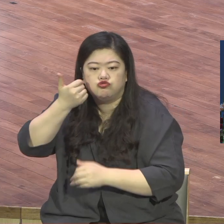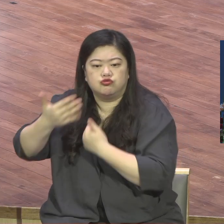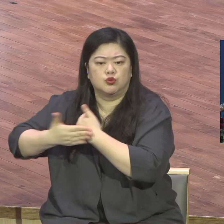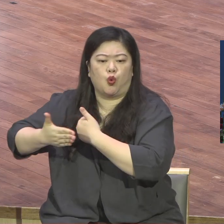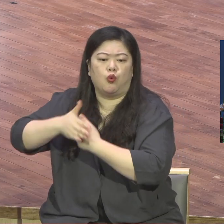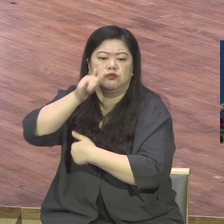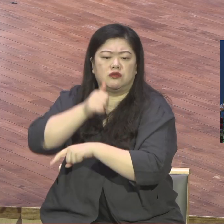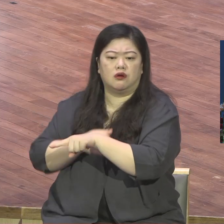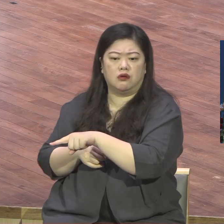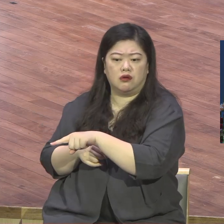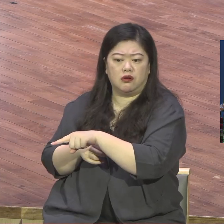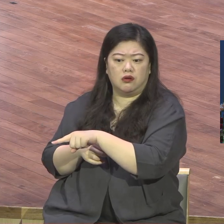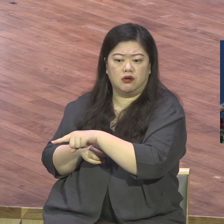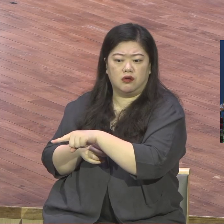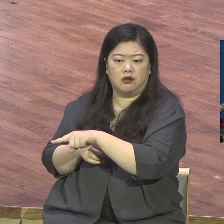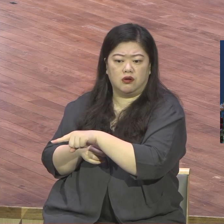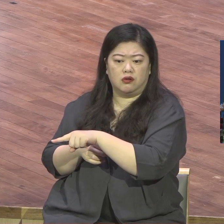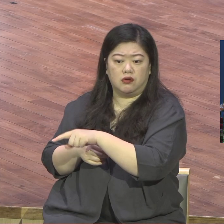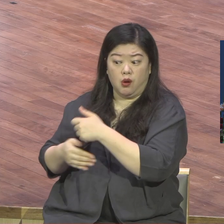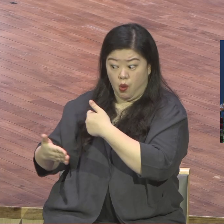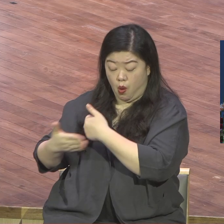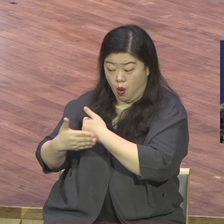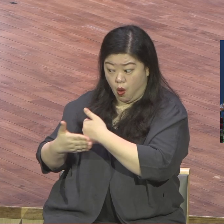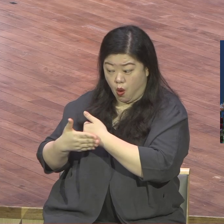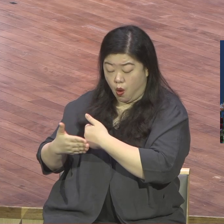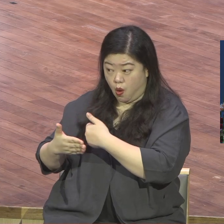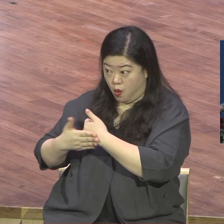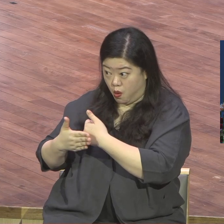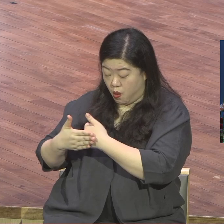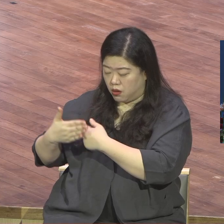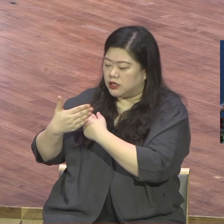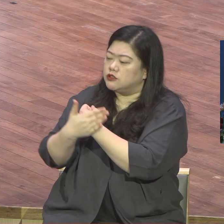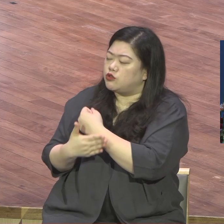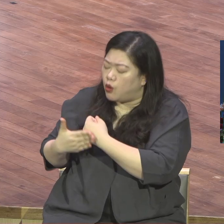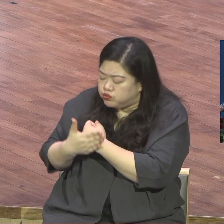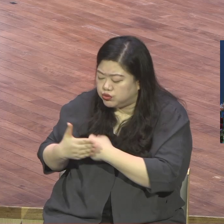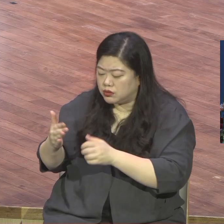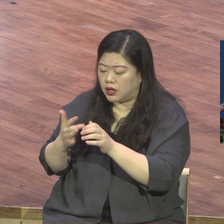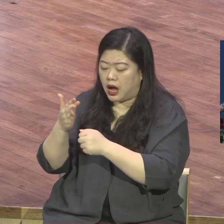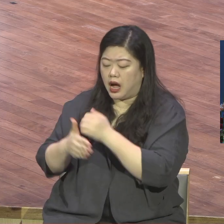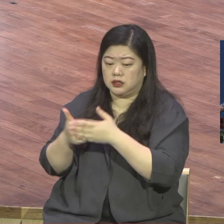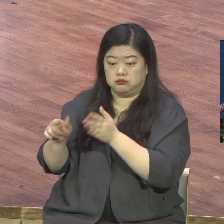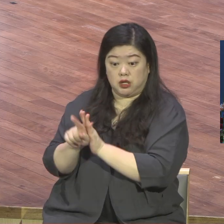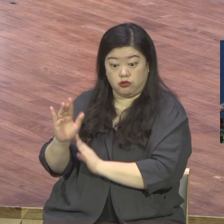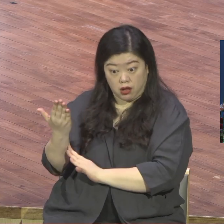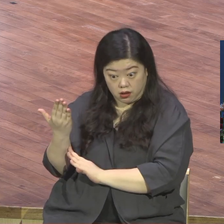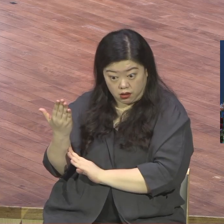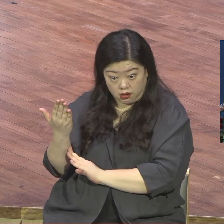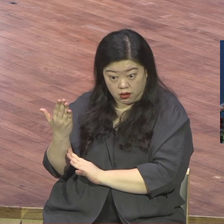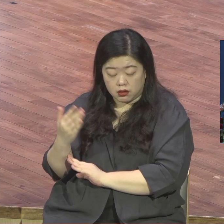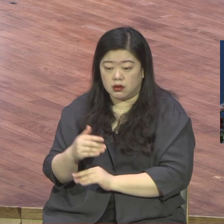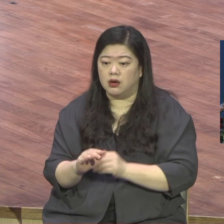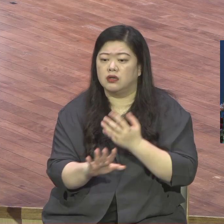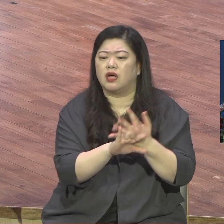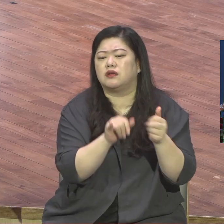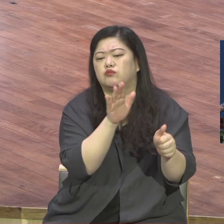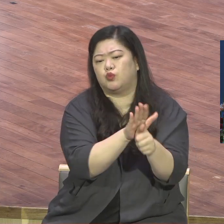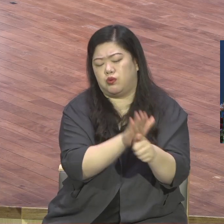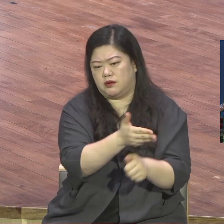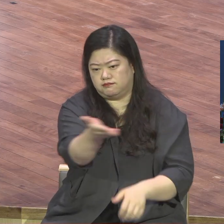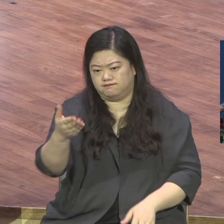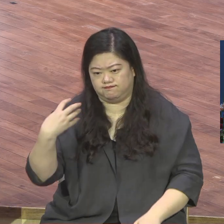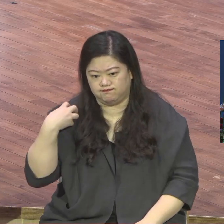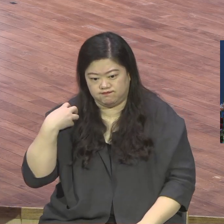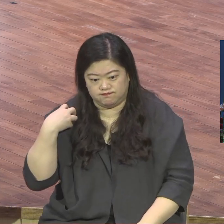그렇다면 이제는 내 차례다. 이제는 내가 할 것이다. 내가 영적 자세를 가지고